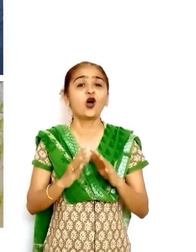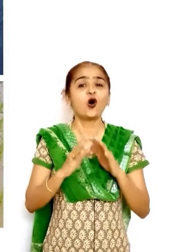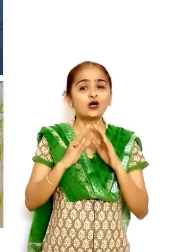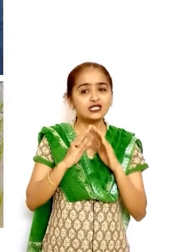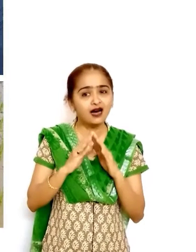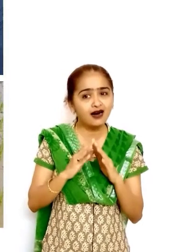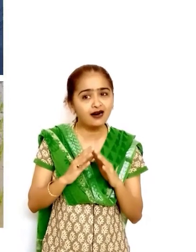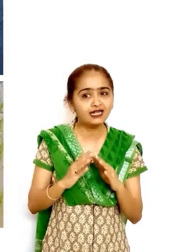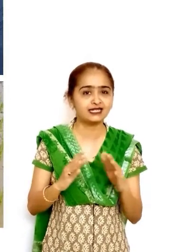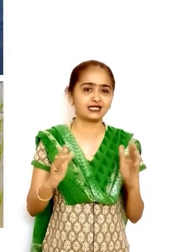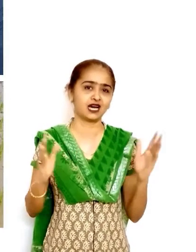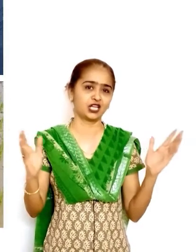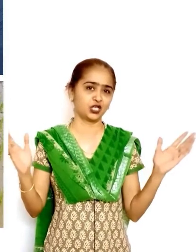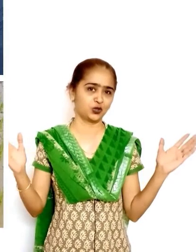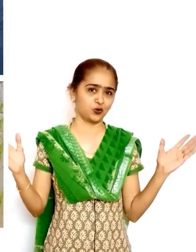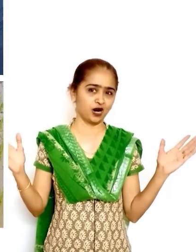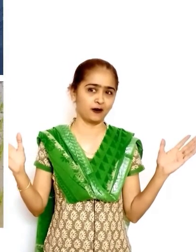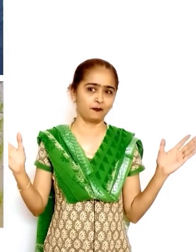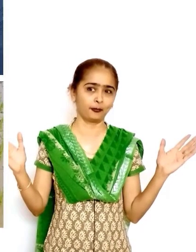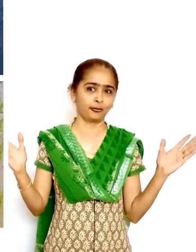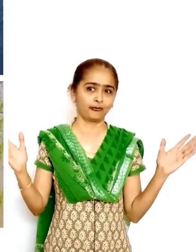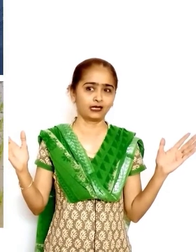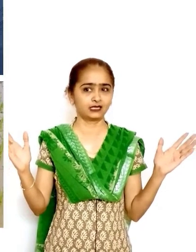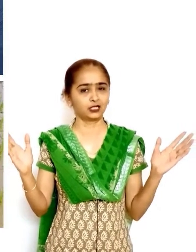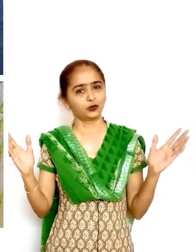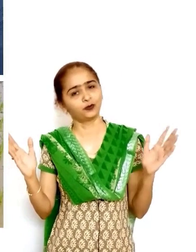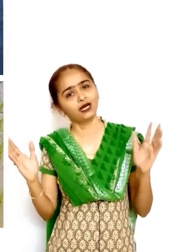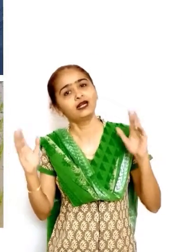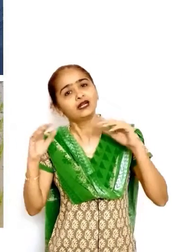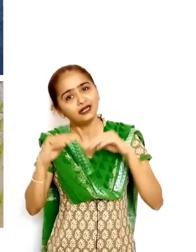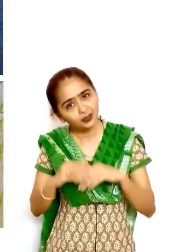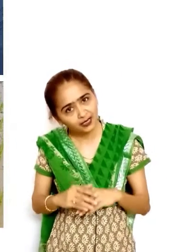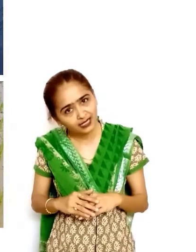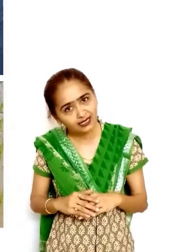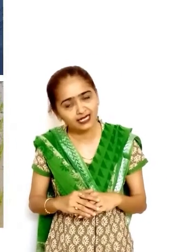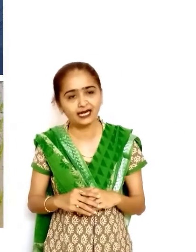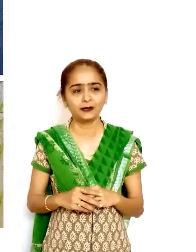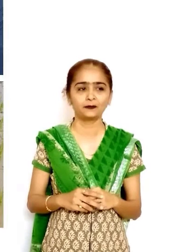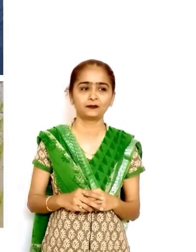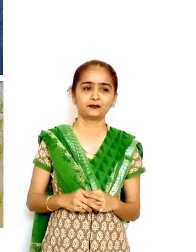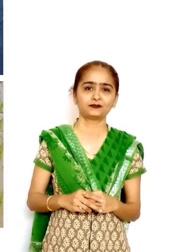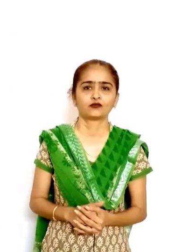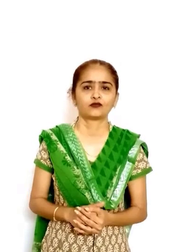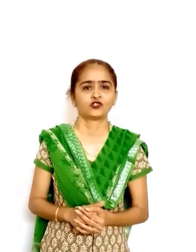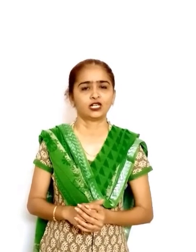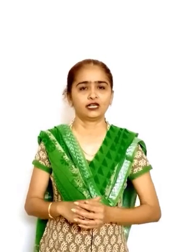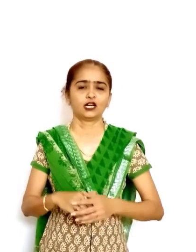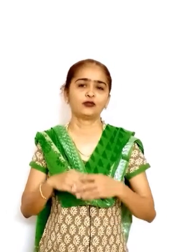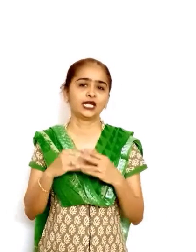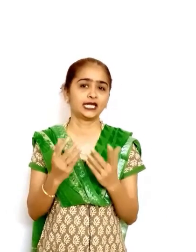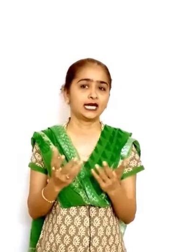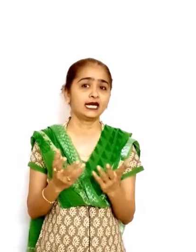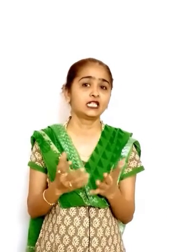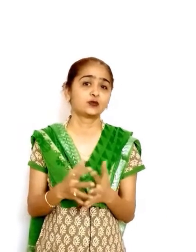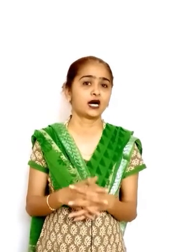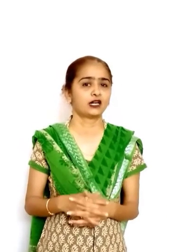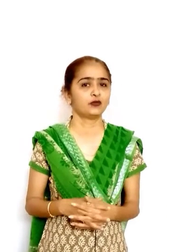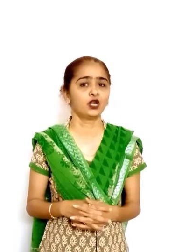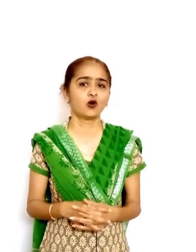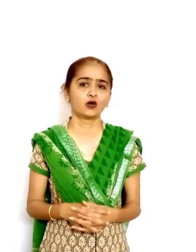और सारे संसार की शोभा इस ऋतु पर निर्भर करती है। चलिए अब देखते हैं इस पाठ में कौन